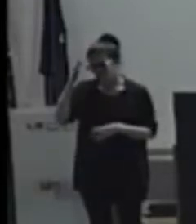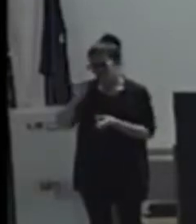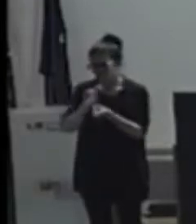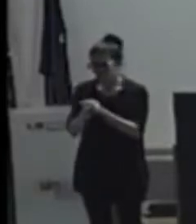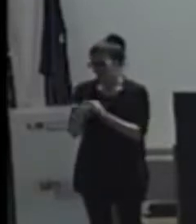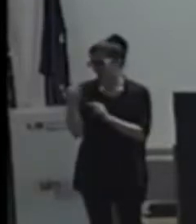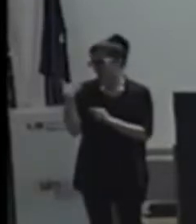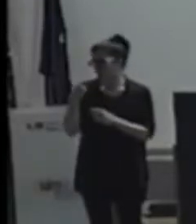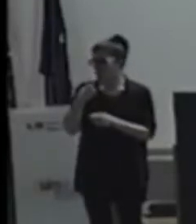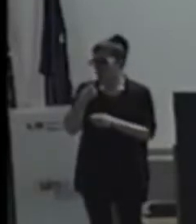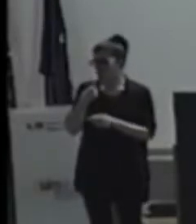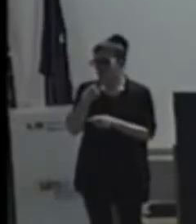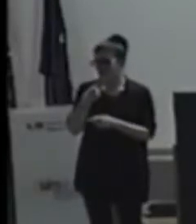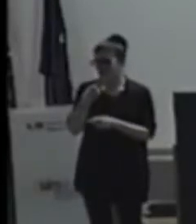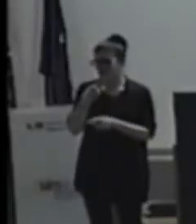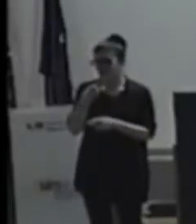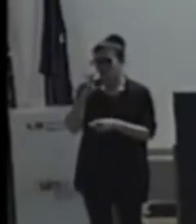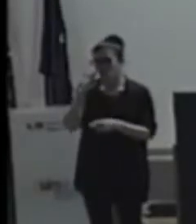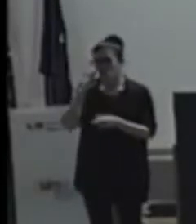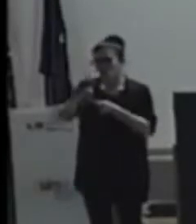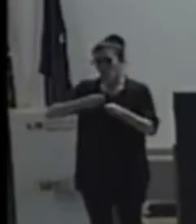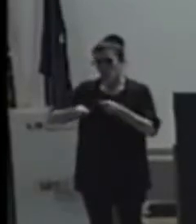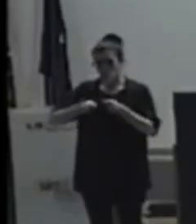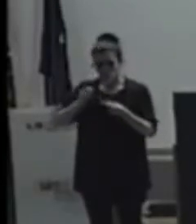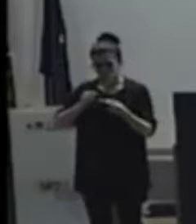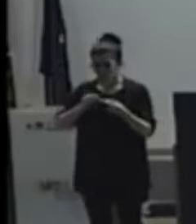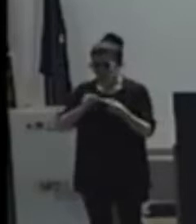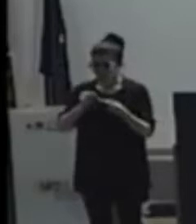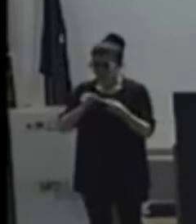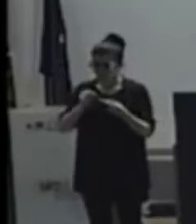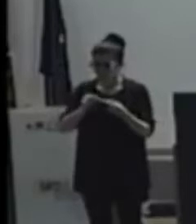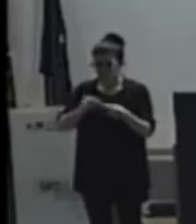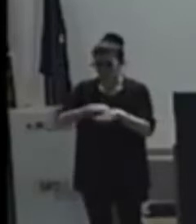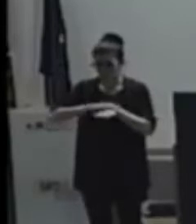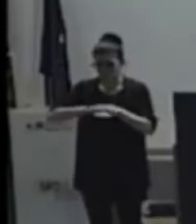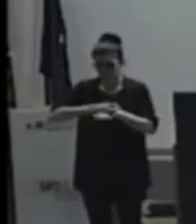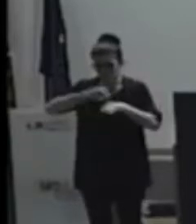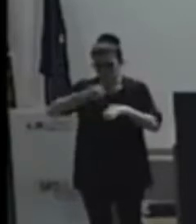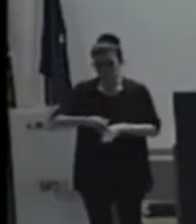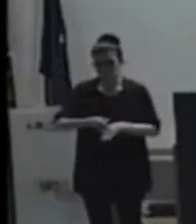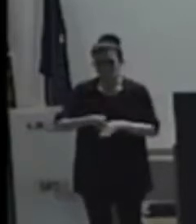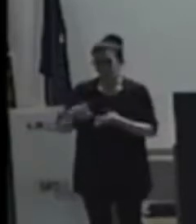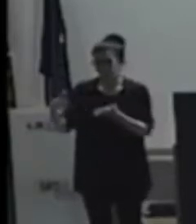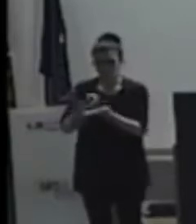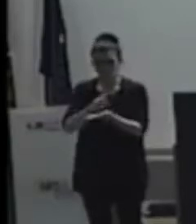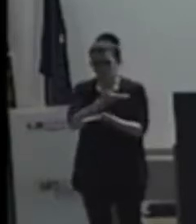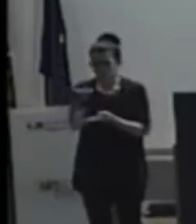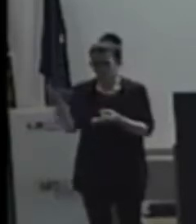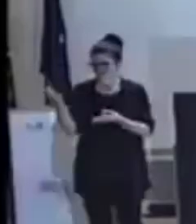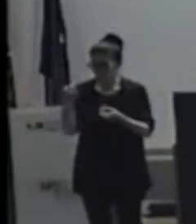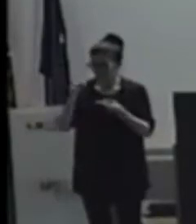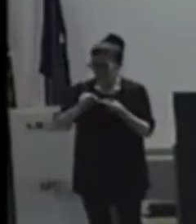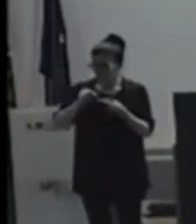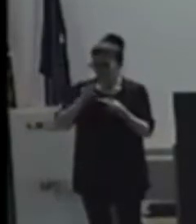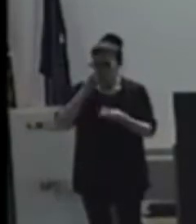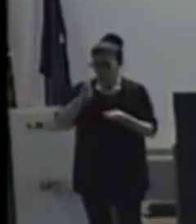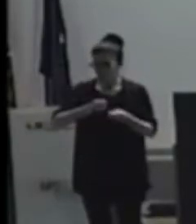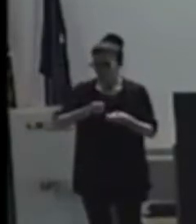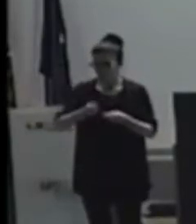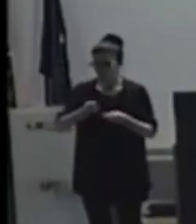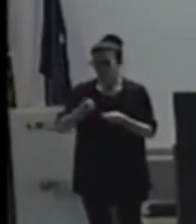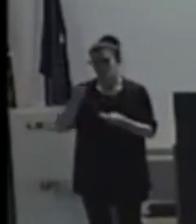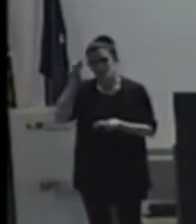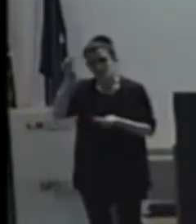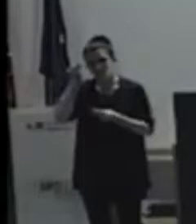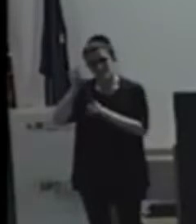hacerse controles de glucemia capilar era básico y bueno, es para todos. Hay quien lo puede hacer mejor o peor, pero es para todos. Pues yo diría que en el caso de la